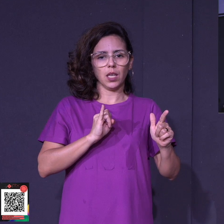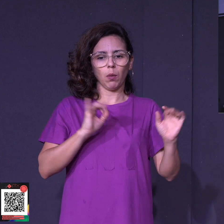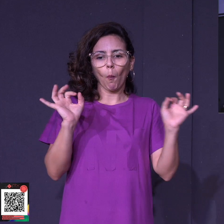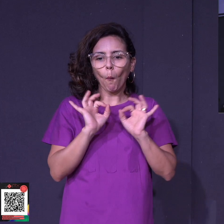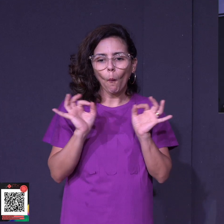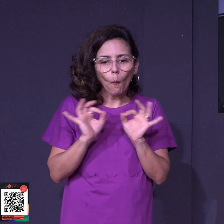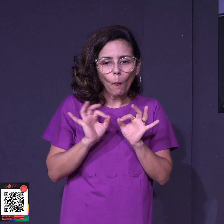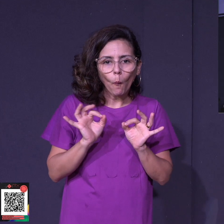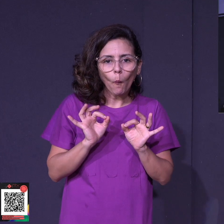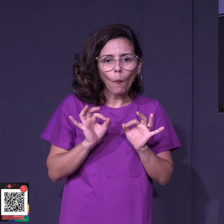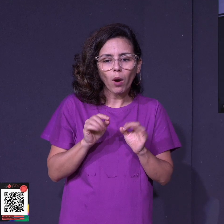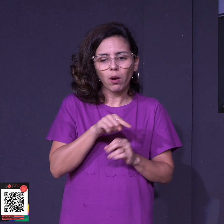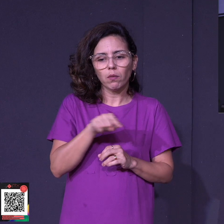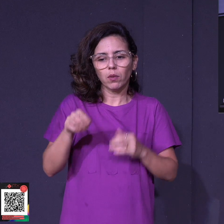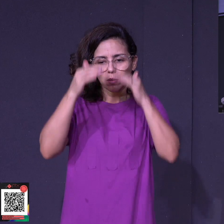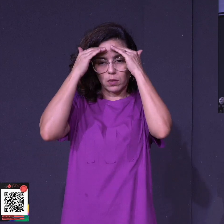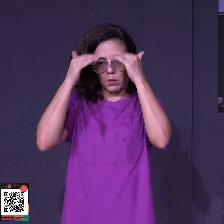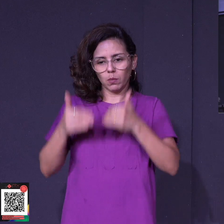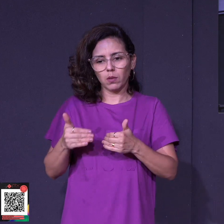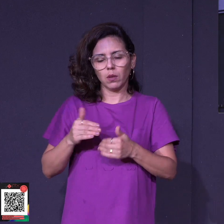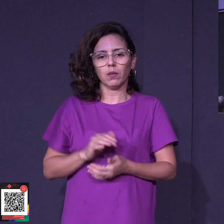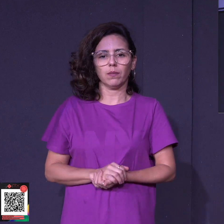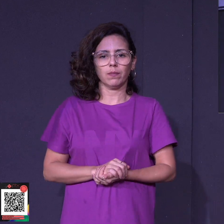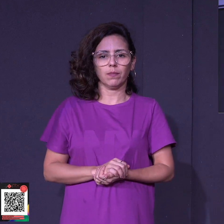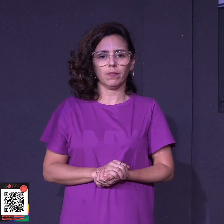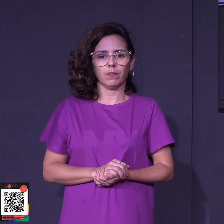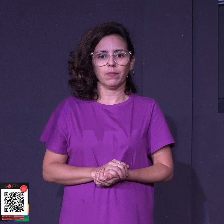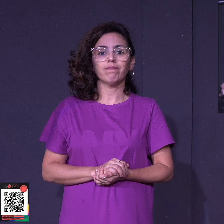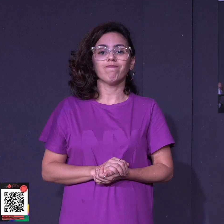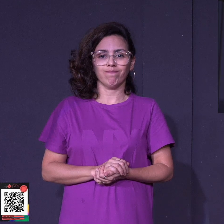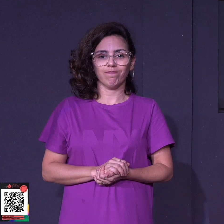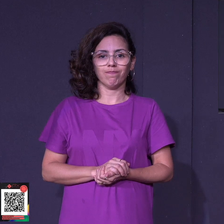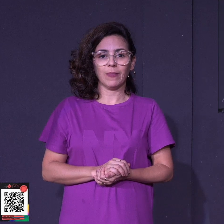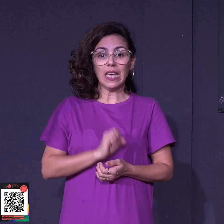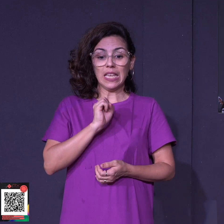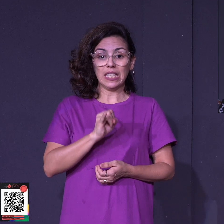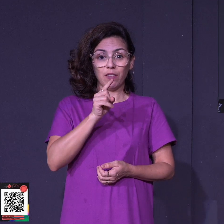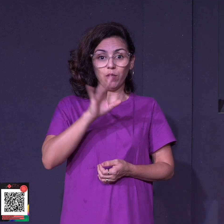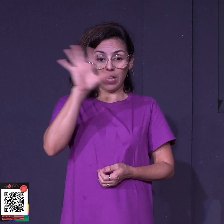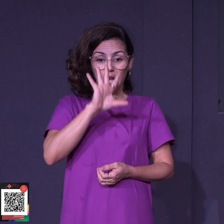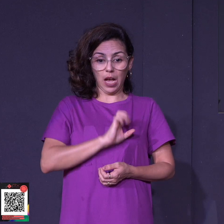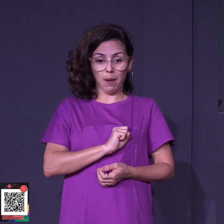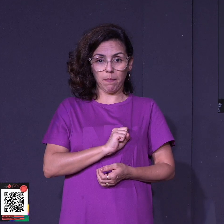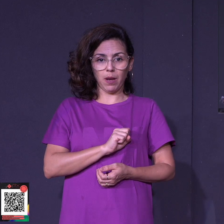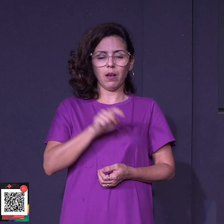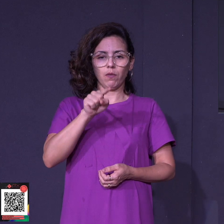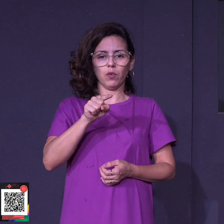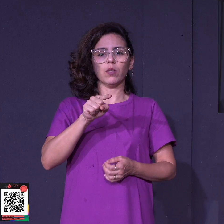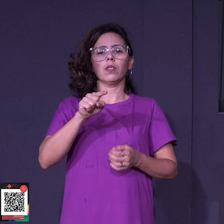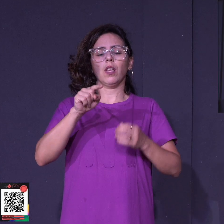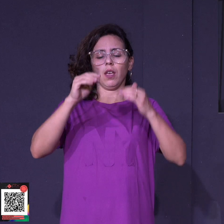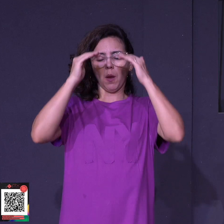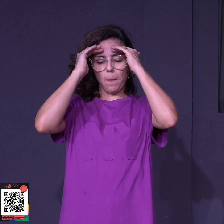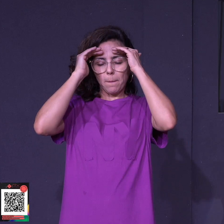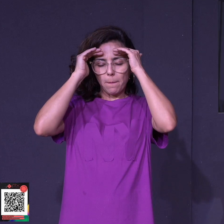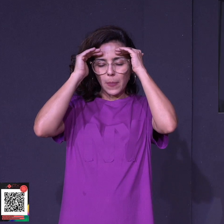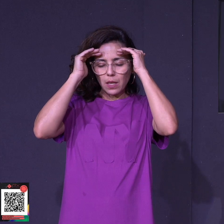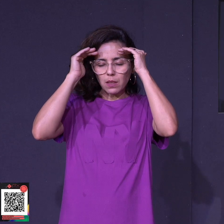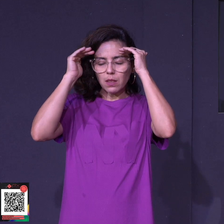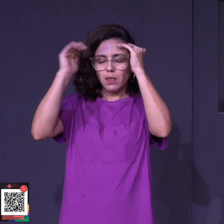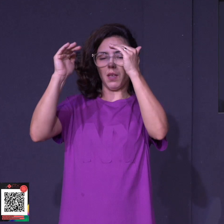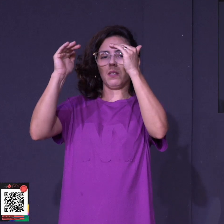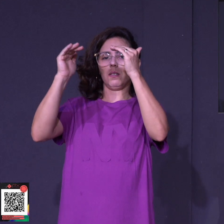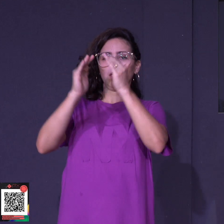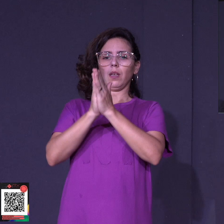obedece a minha palavra. É algo prático, irmão. E quando a palavra nos domina dessa